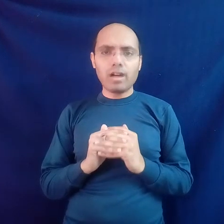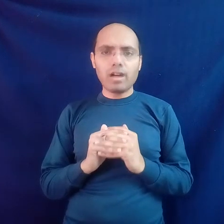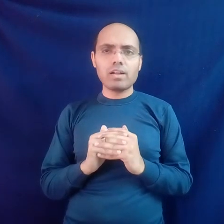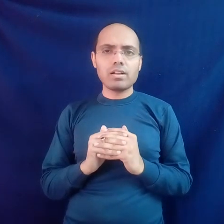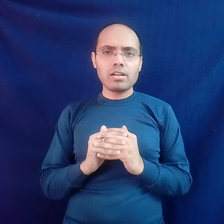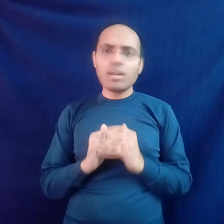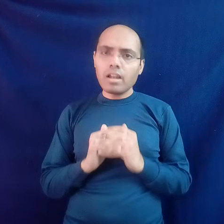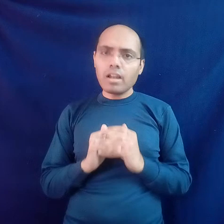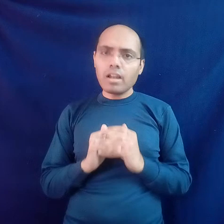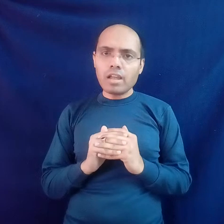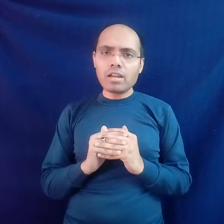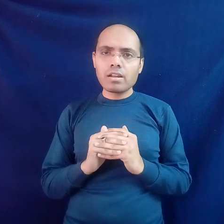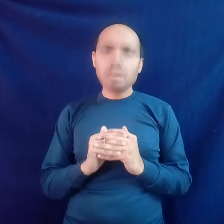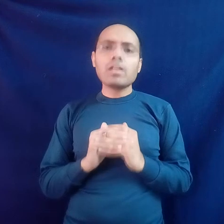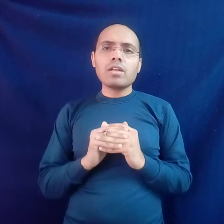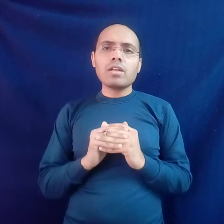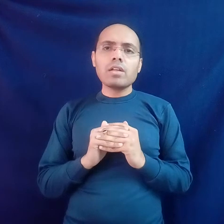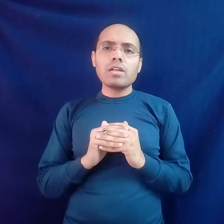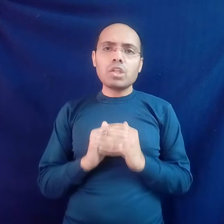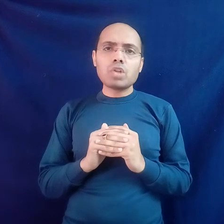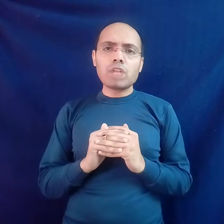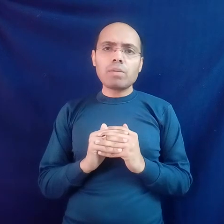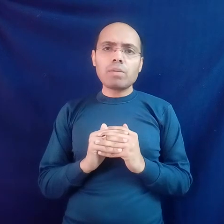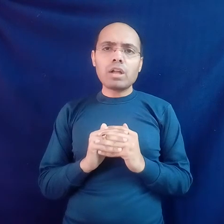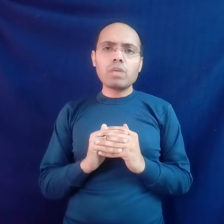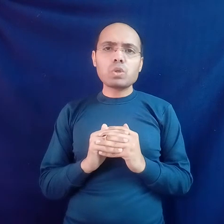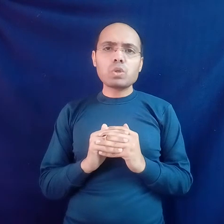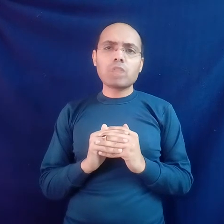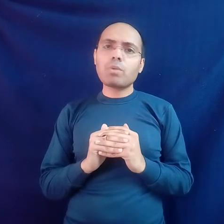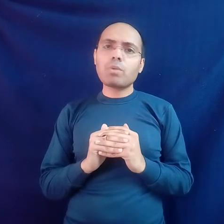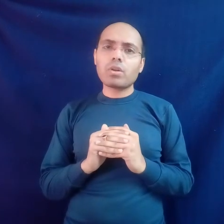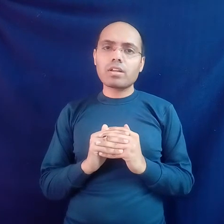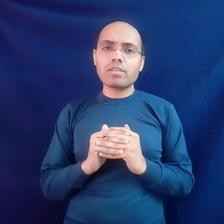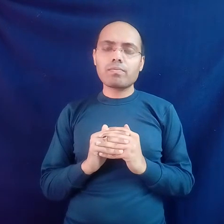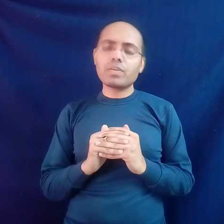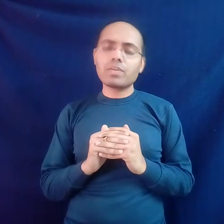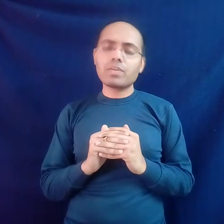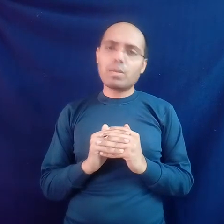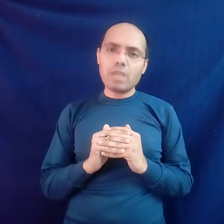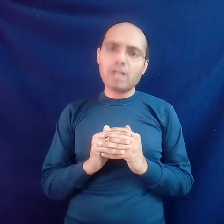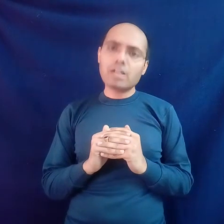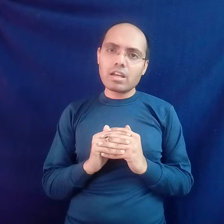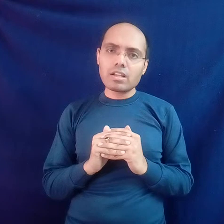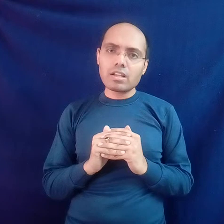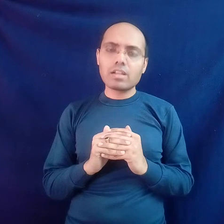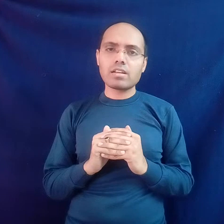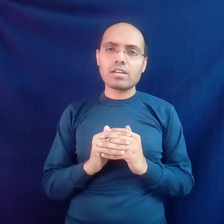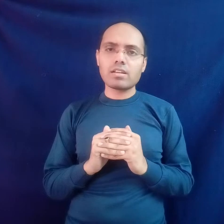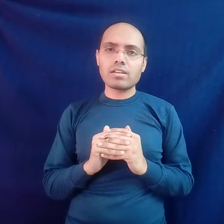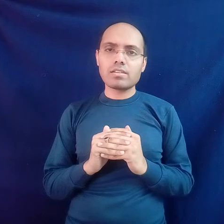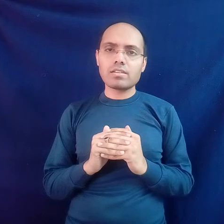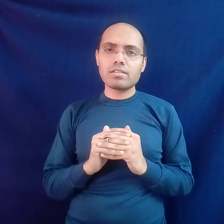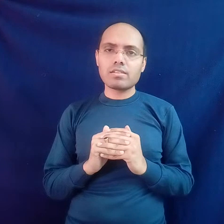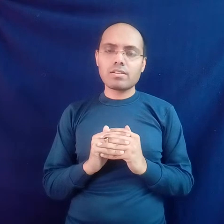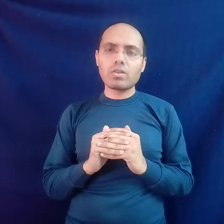हाँ, लेकिन इस क्षेत्र में अंधविश्वास भी बहुत है, ये भी एक हकीकत है।